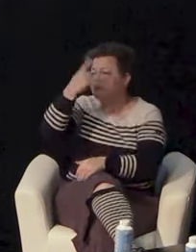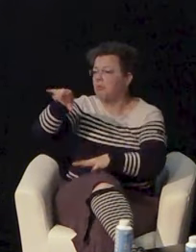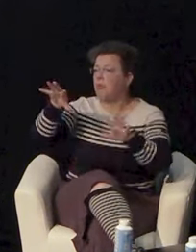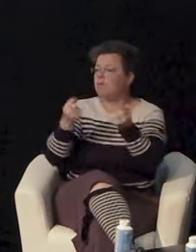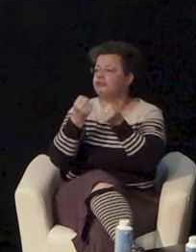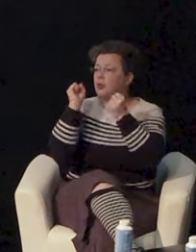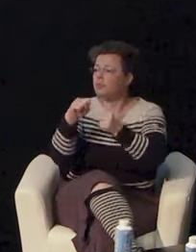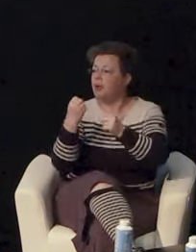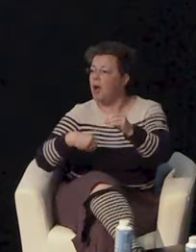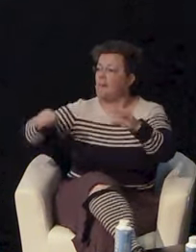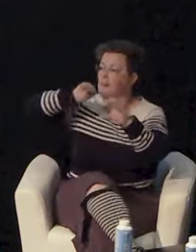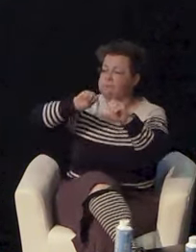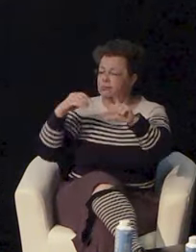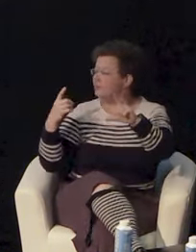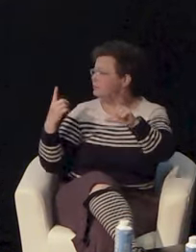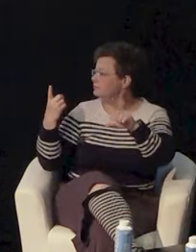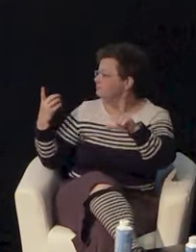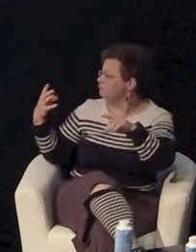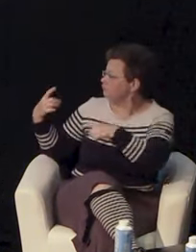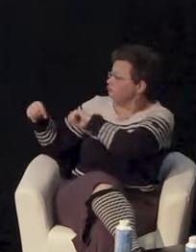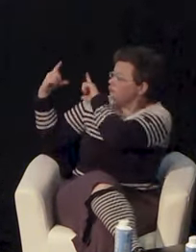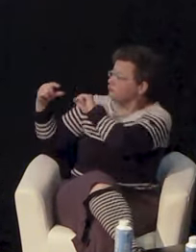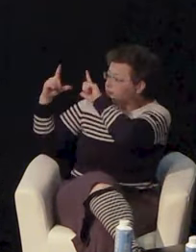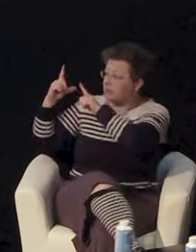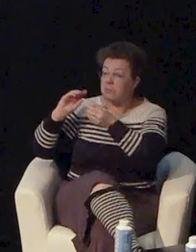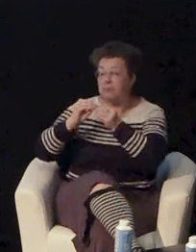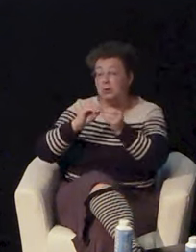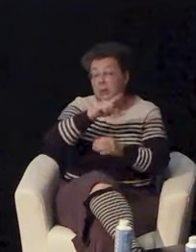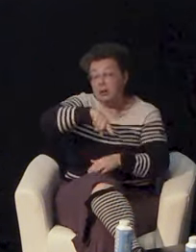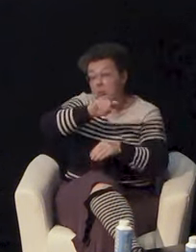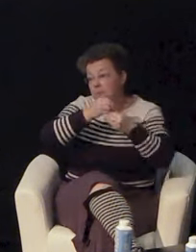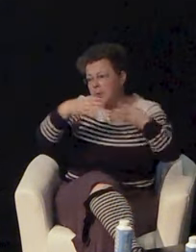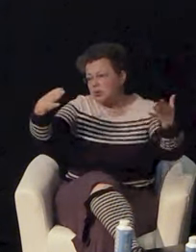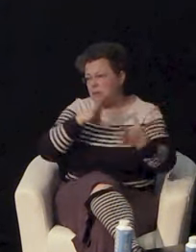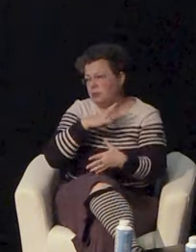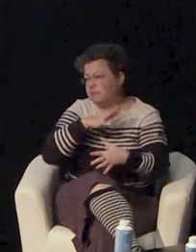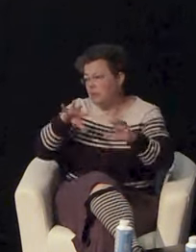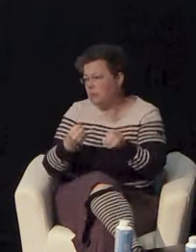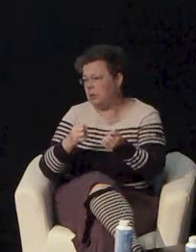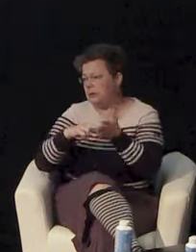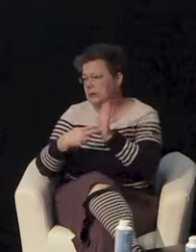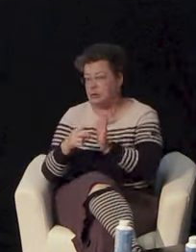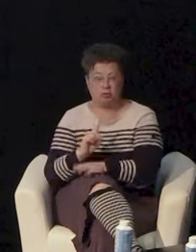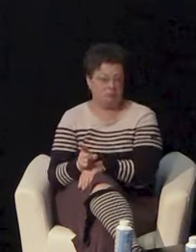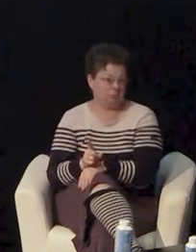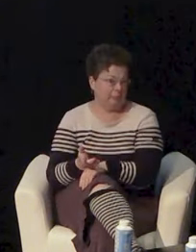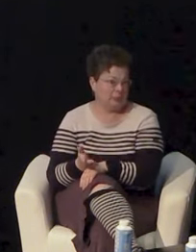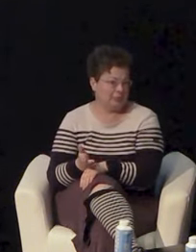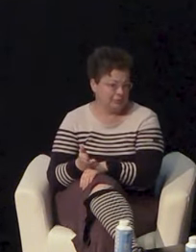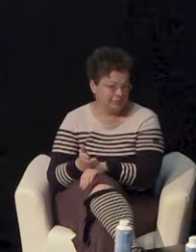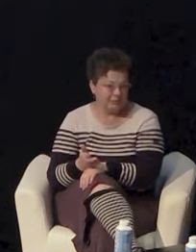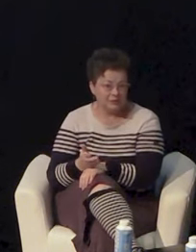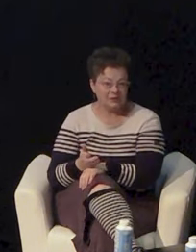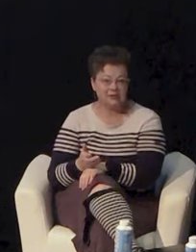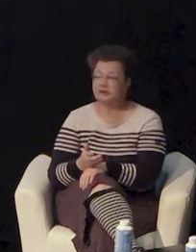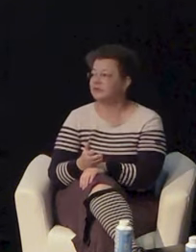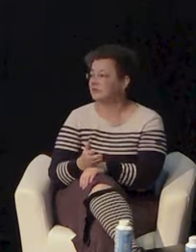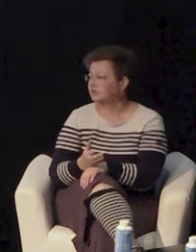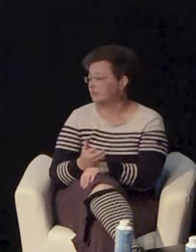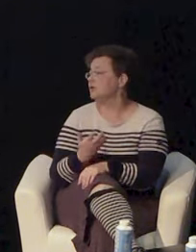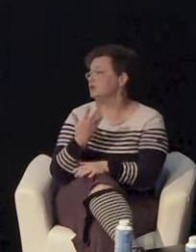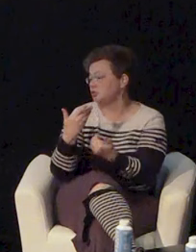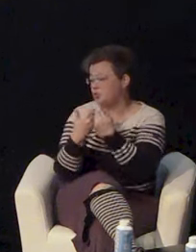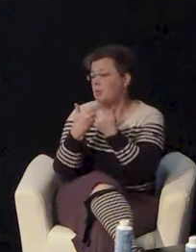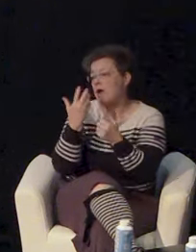alors c'est un outil de montage avec un montage pour montage vidéo. Hein, il y a beaucoup de gens